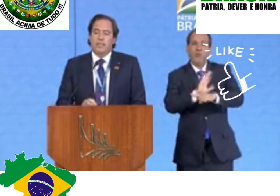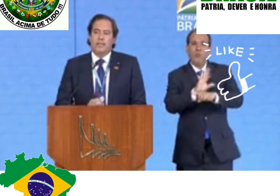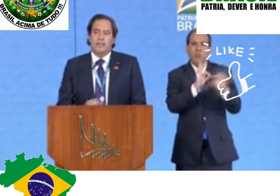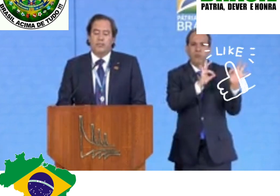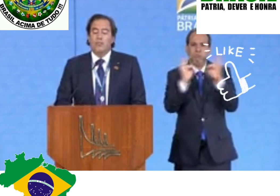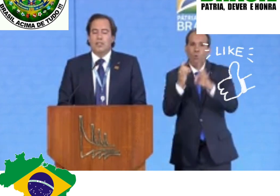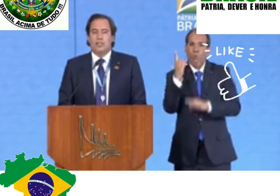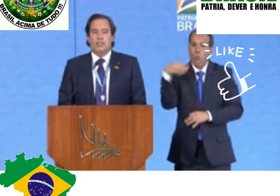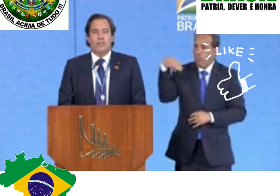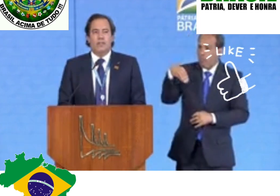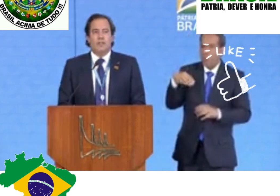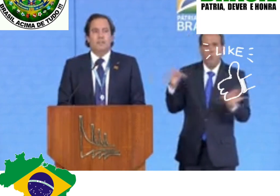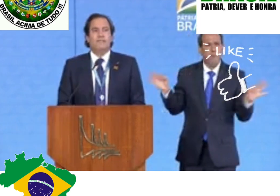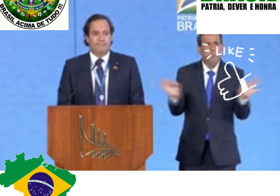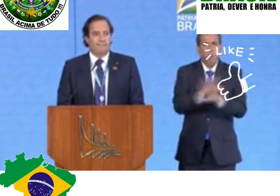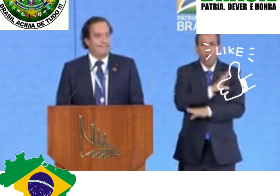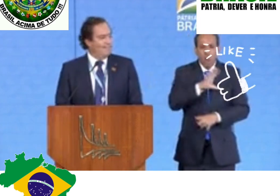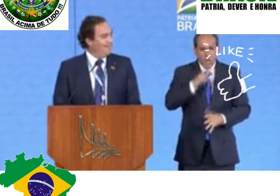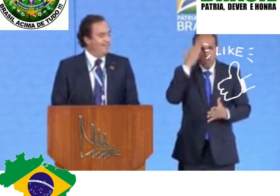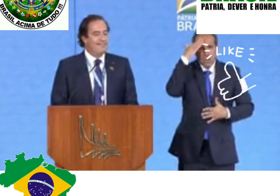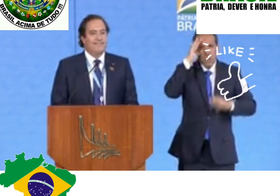vai sumarizar tudo que a gente está falando.